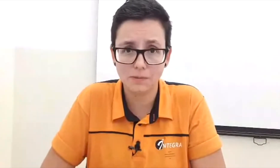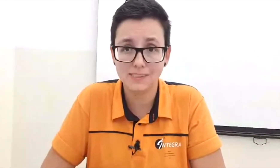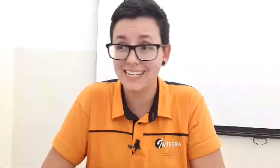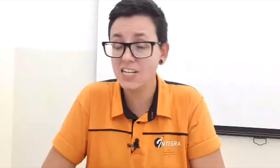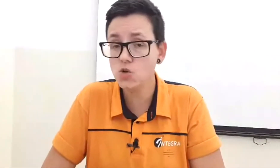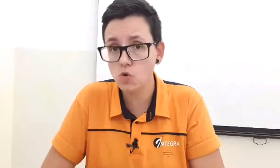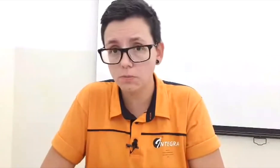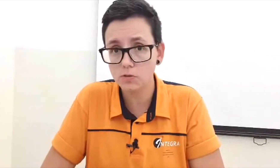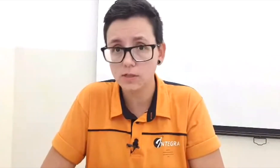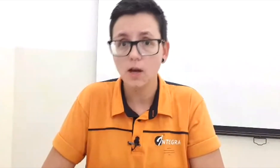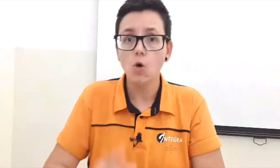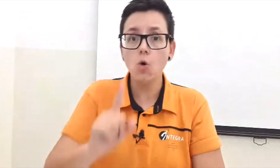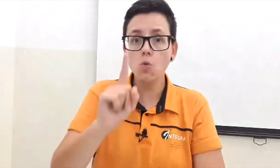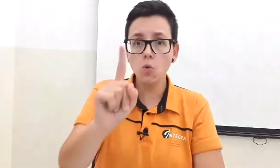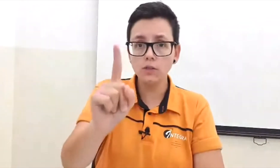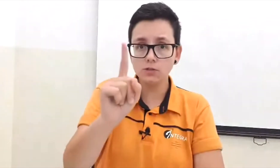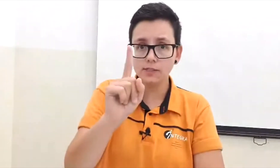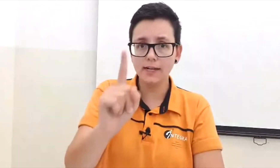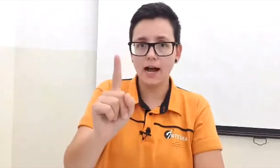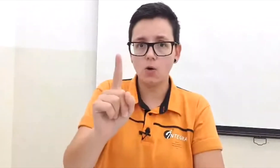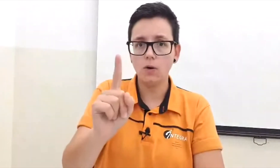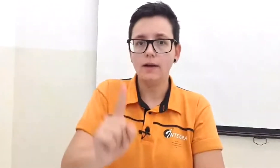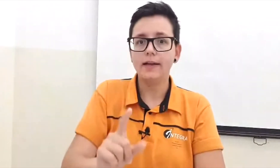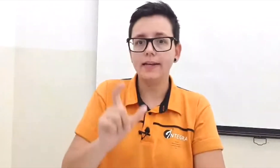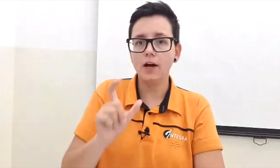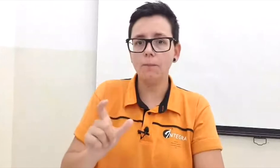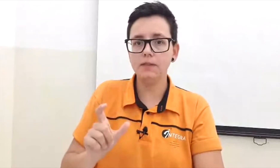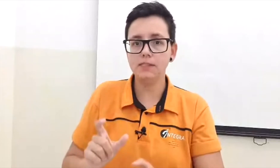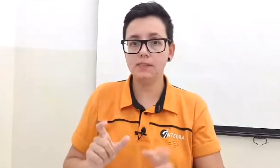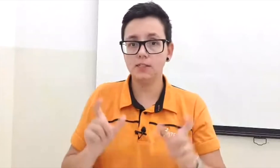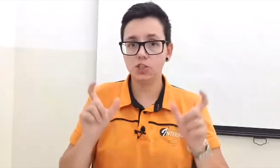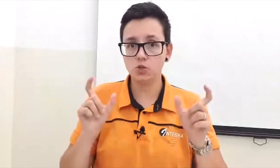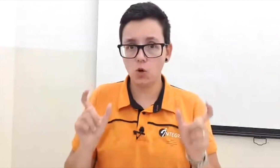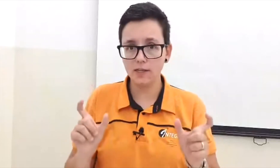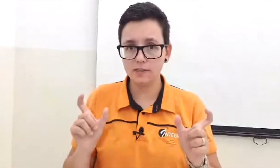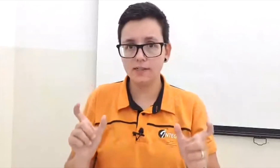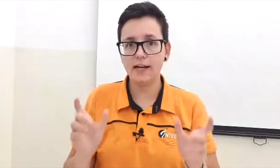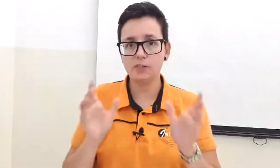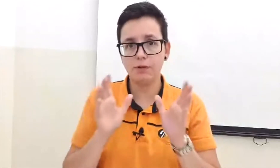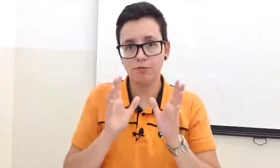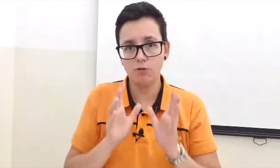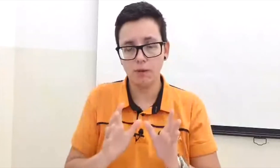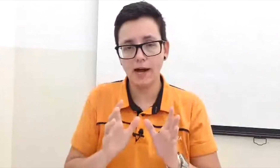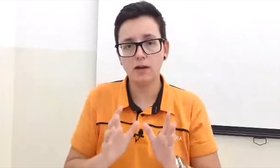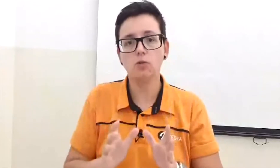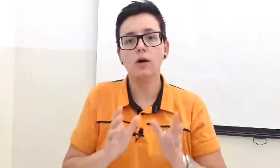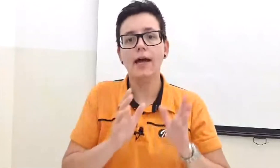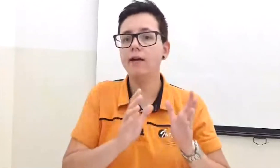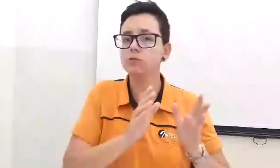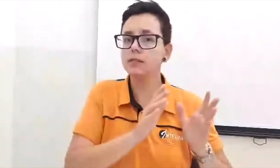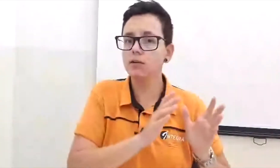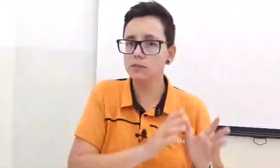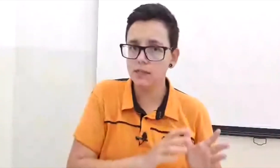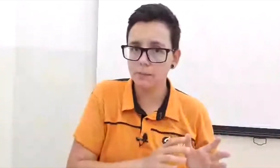simples, inúmeros. Um único sinal que não precisa de dois sinais para formá-lo é um sinal